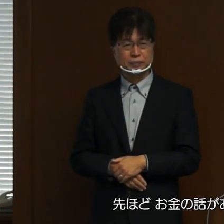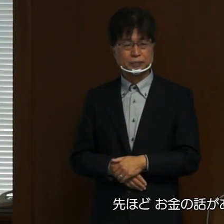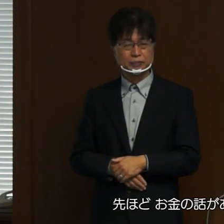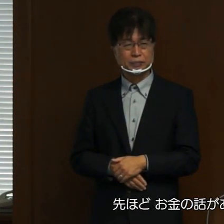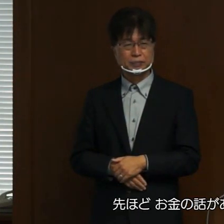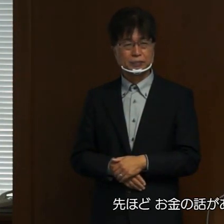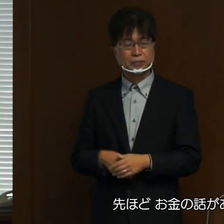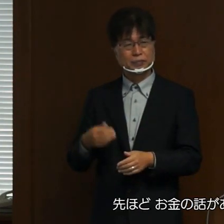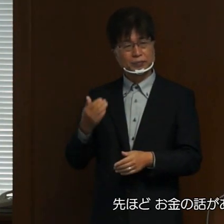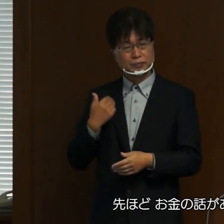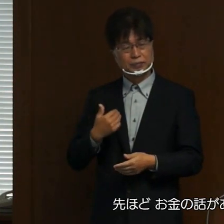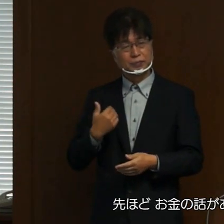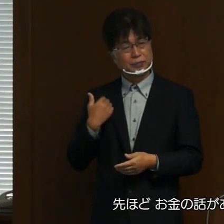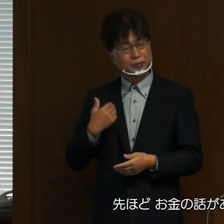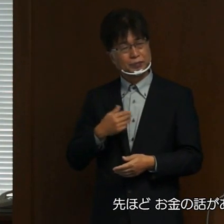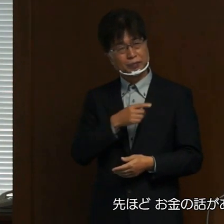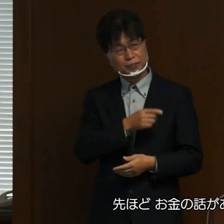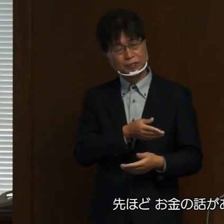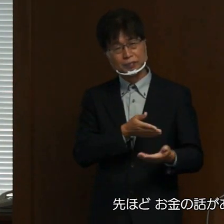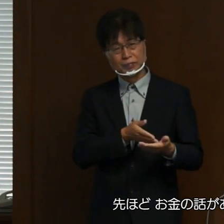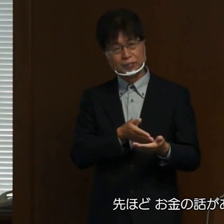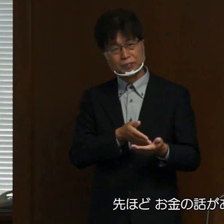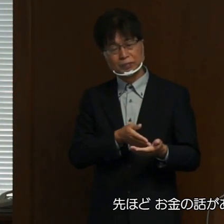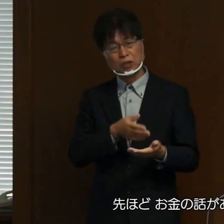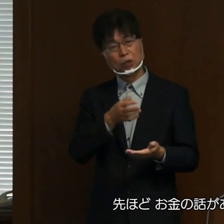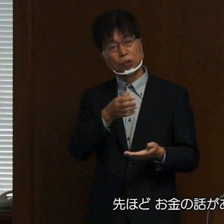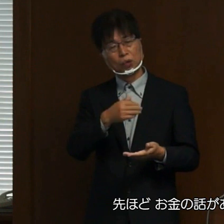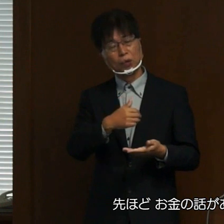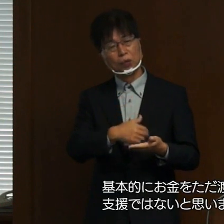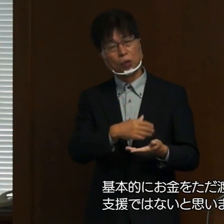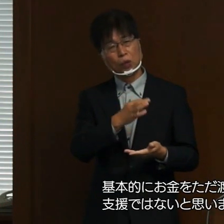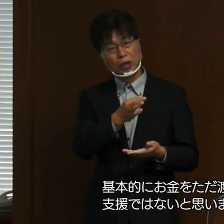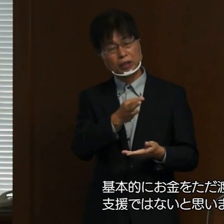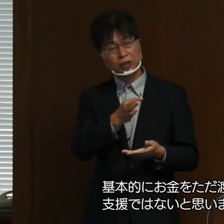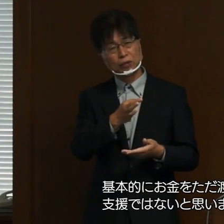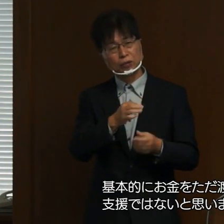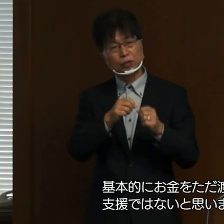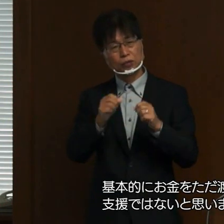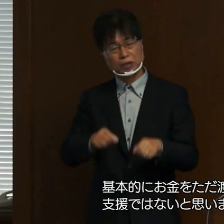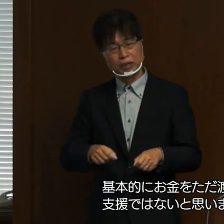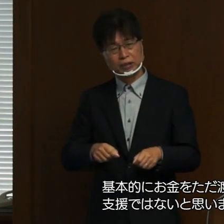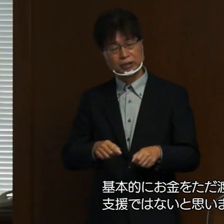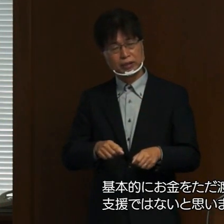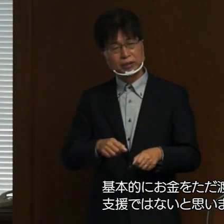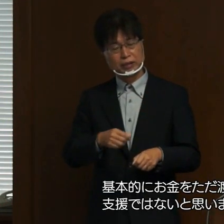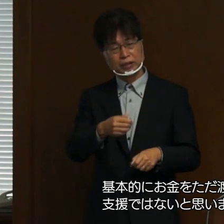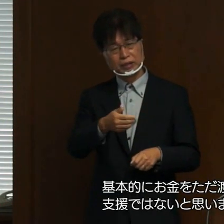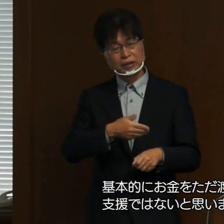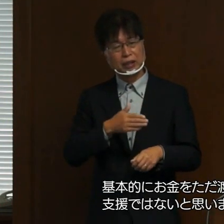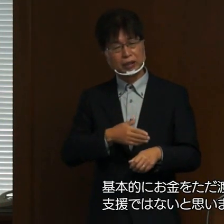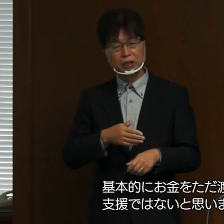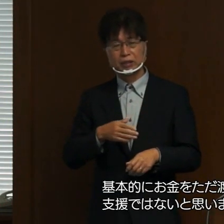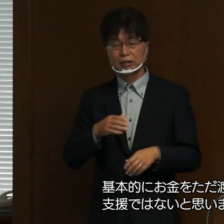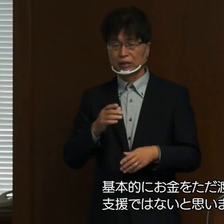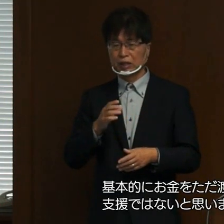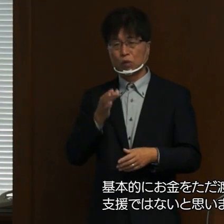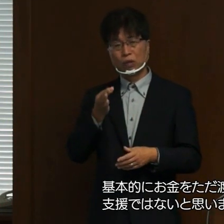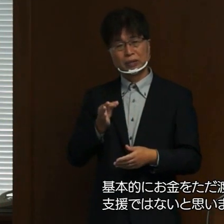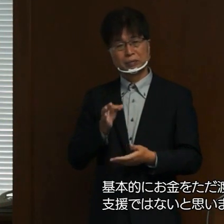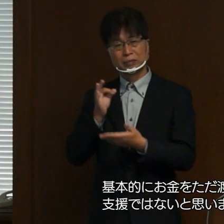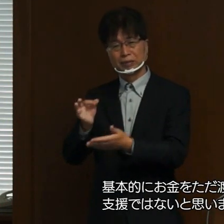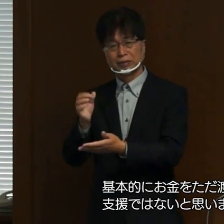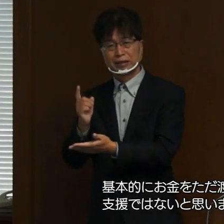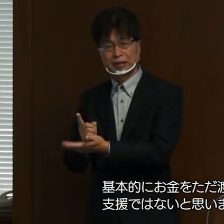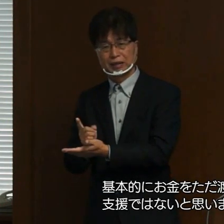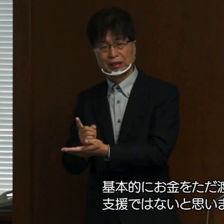先ほど北島さんの方からお金の話がありましたけれども、基本的にそのお金をただ渡すということだけが支援